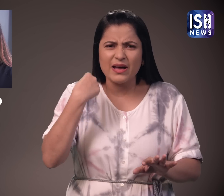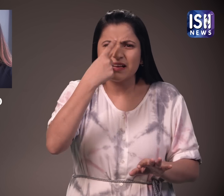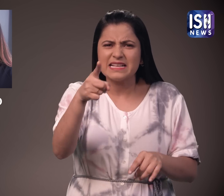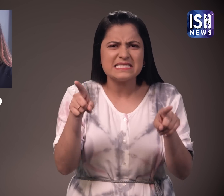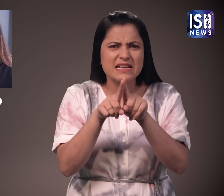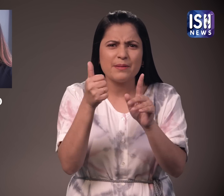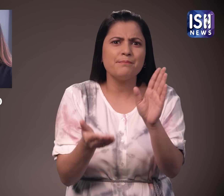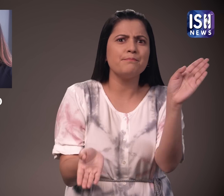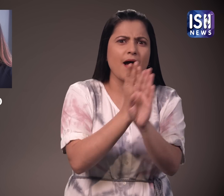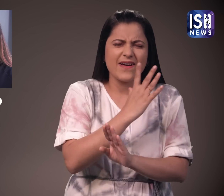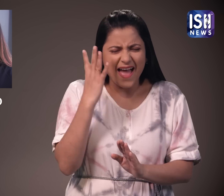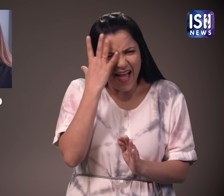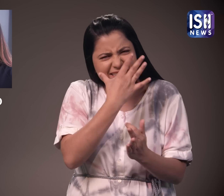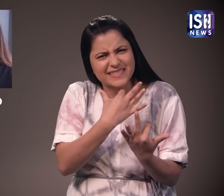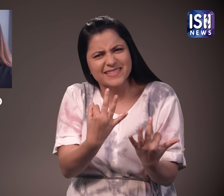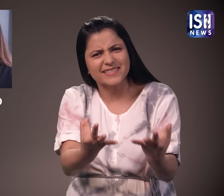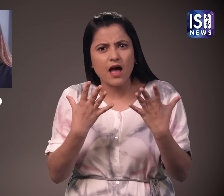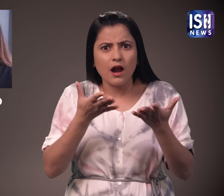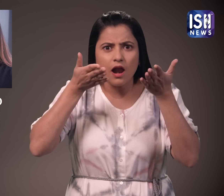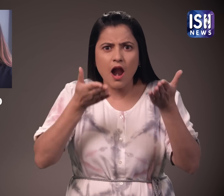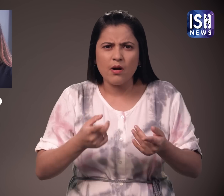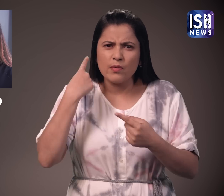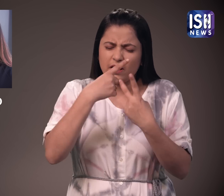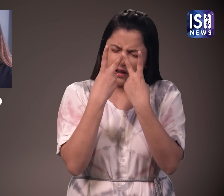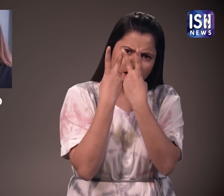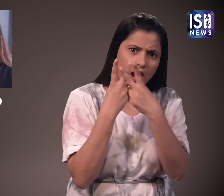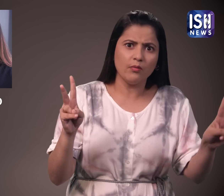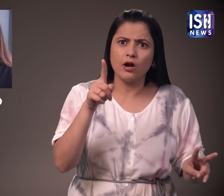विश्वास नहीं हुआ क्योंकि वो पहले की तुलना में बिलकुल अलग दिख रही थी